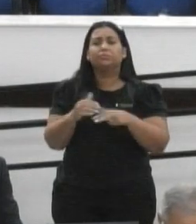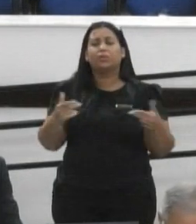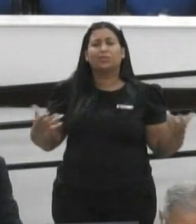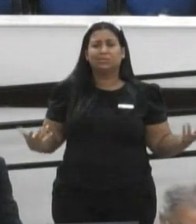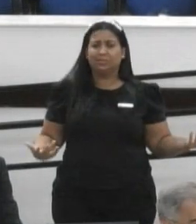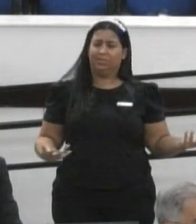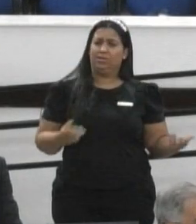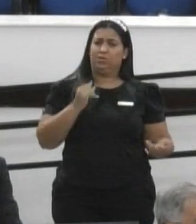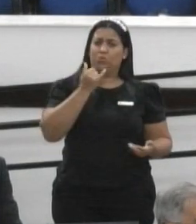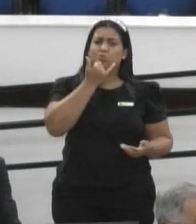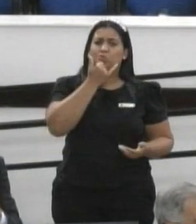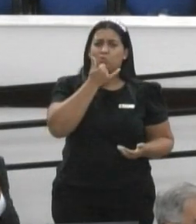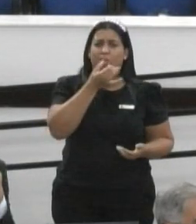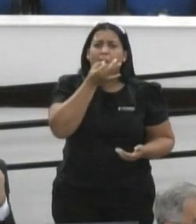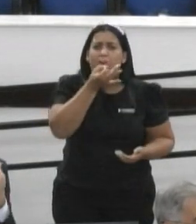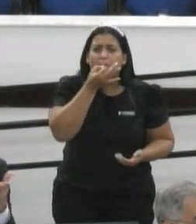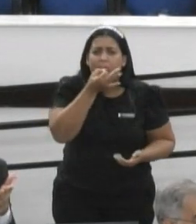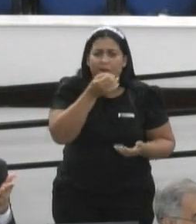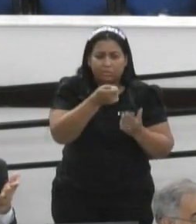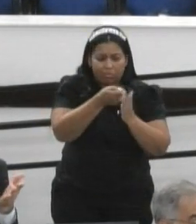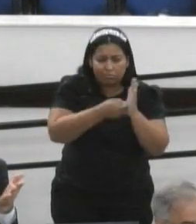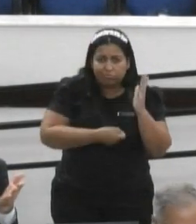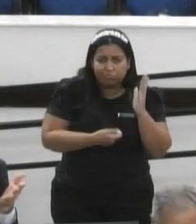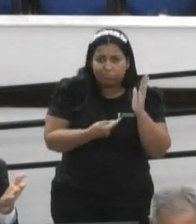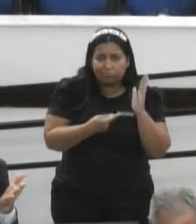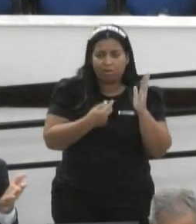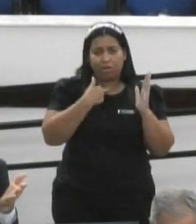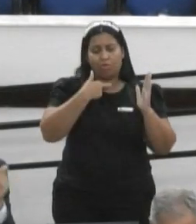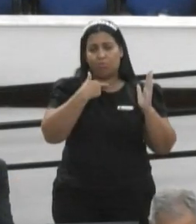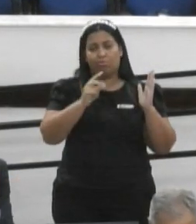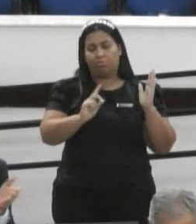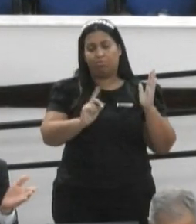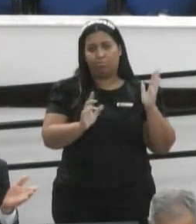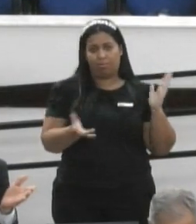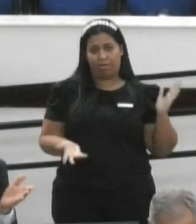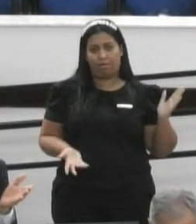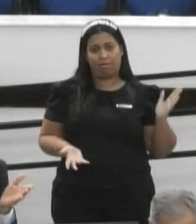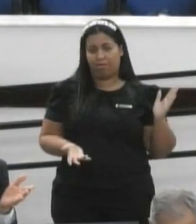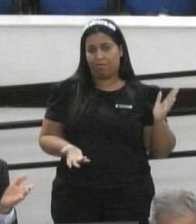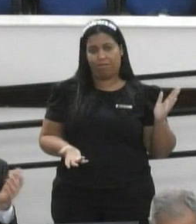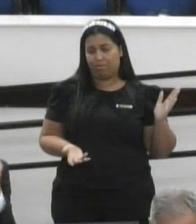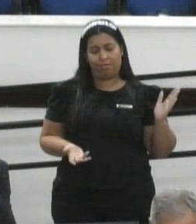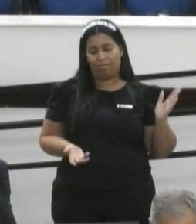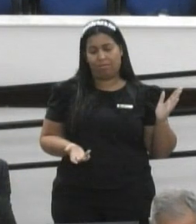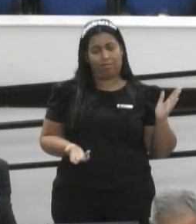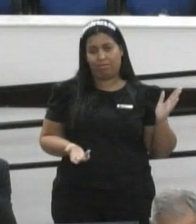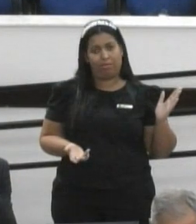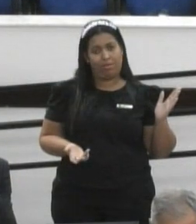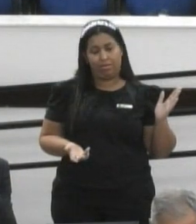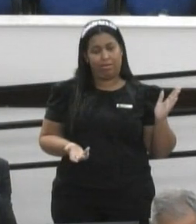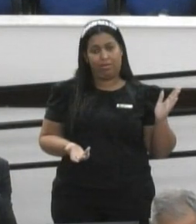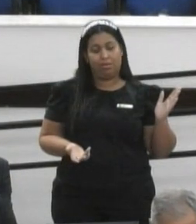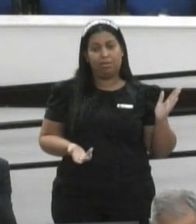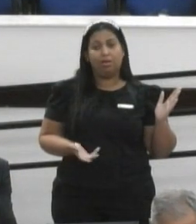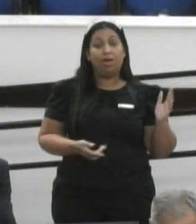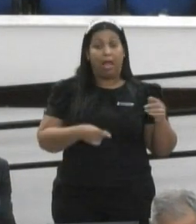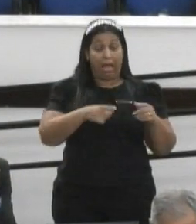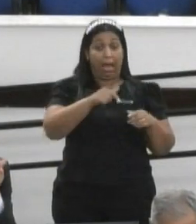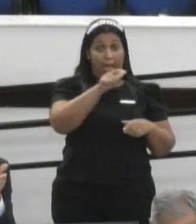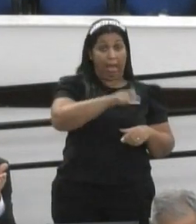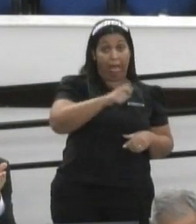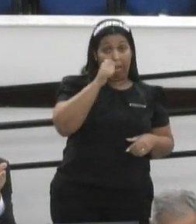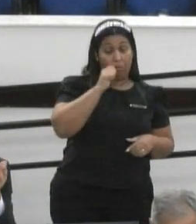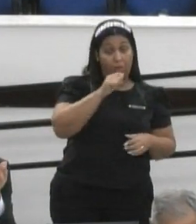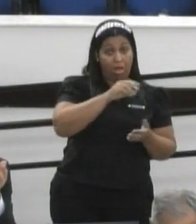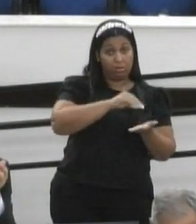dá para chamar de parecer, na minha opinião, um erro do secretário de Planejamento de ter feito aquela orientação. Então, a secretária